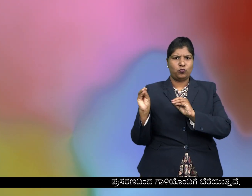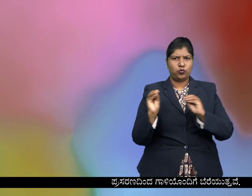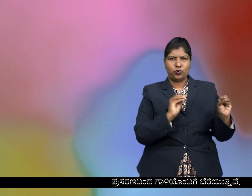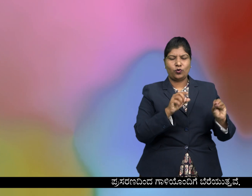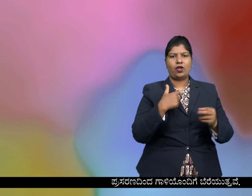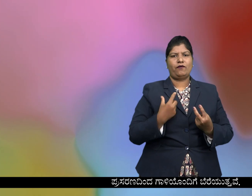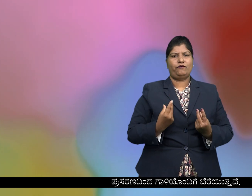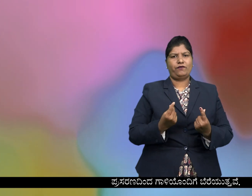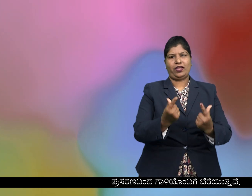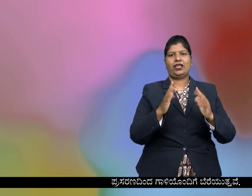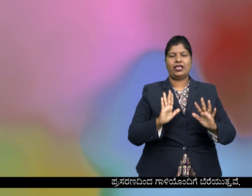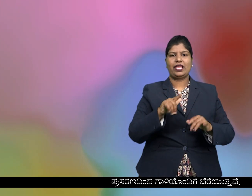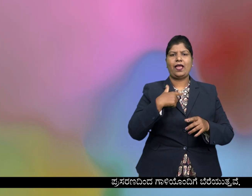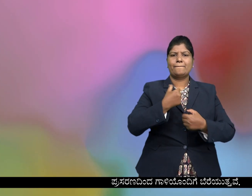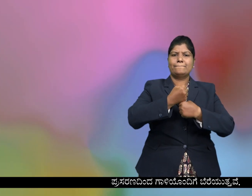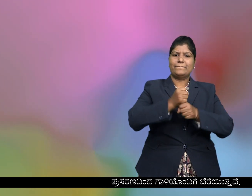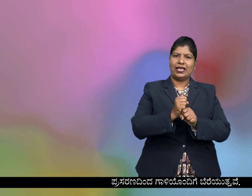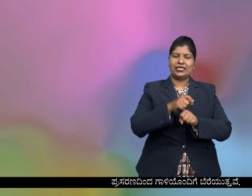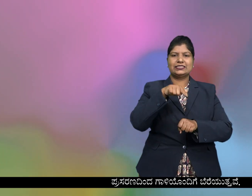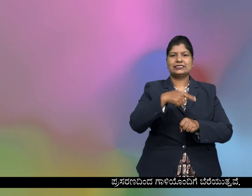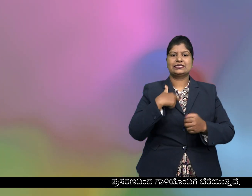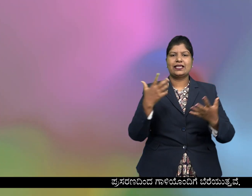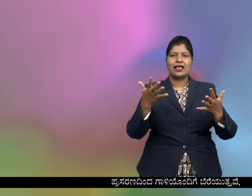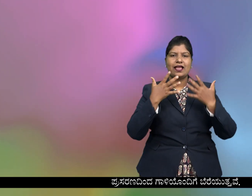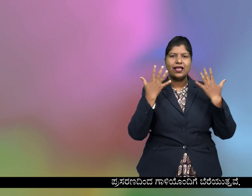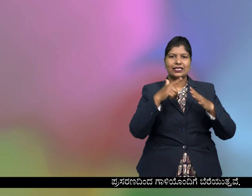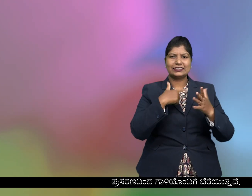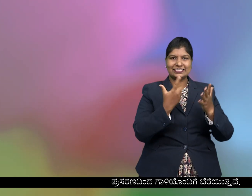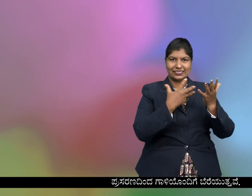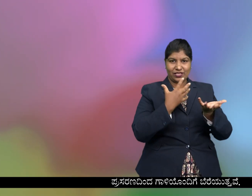ಗಾಳಿಯೊಂದಿಗೆ ಬೆರೆಯುತ್ತವೆ.